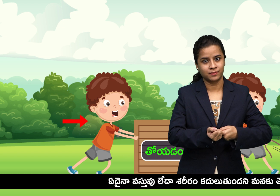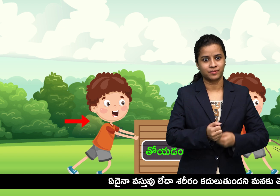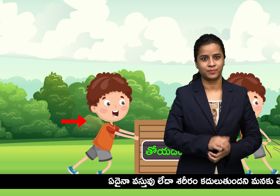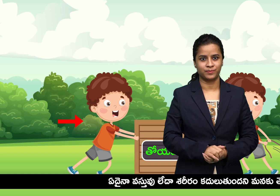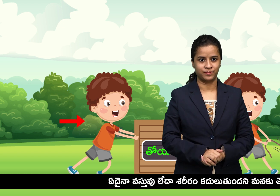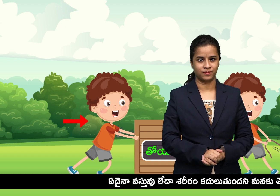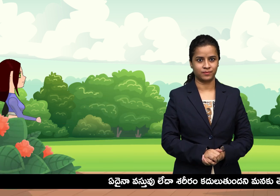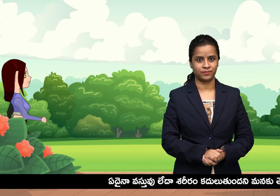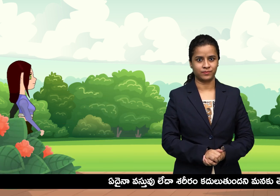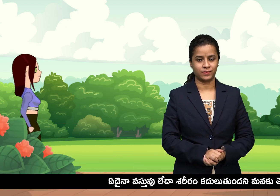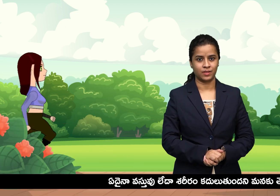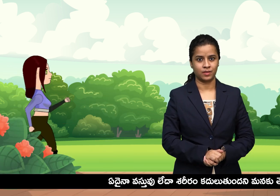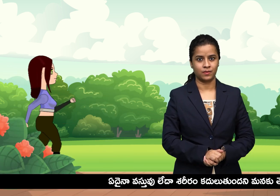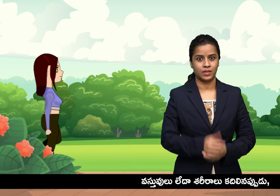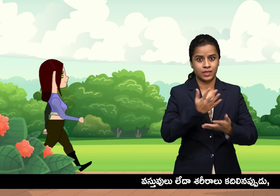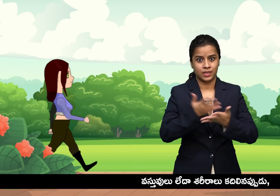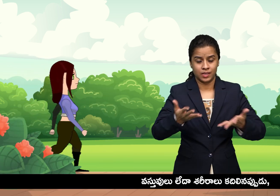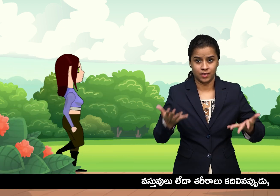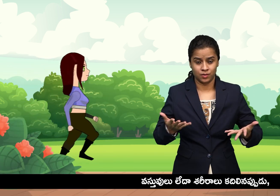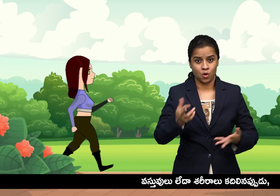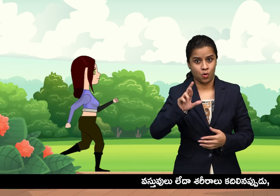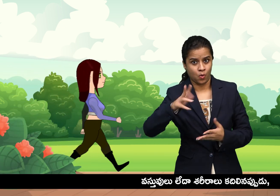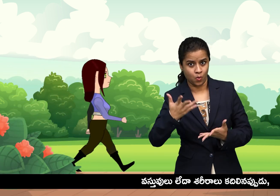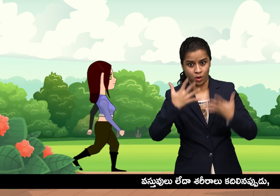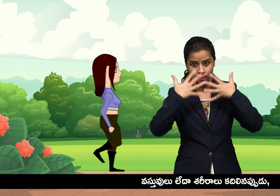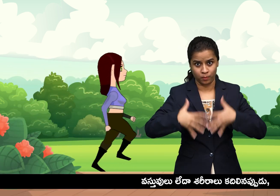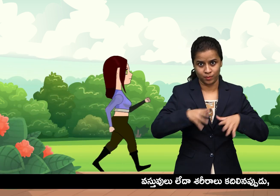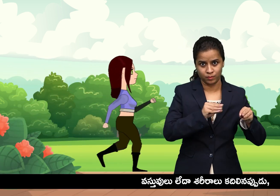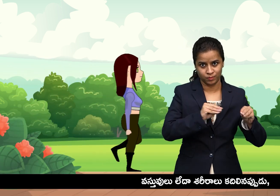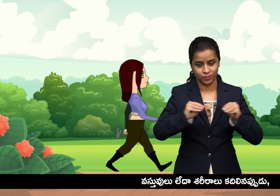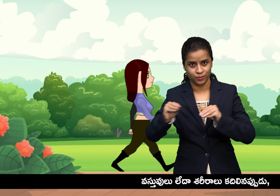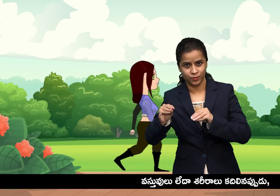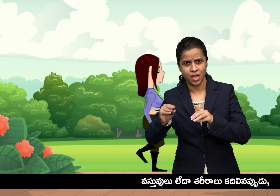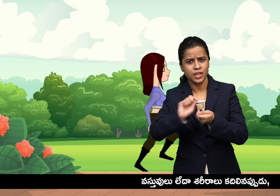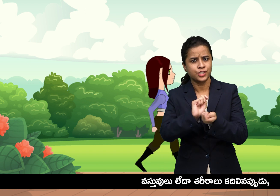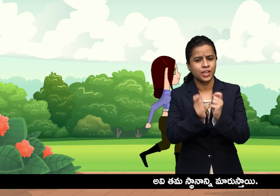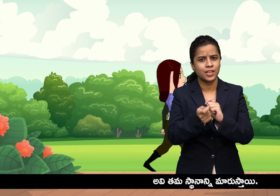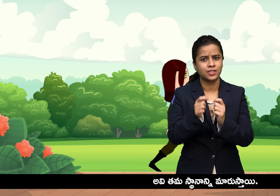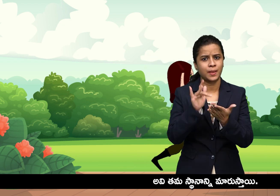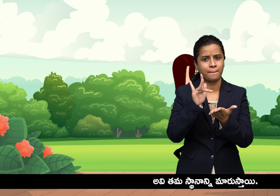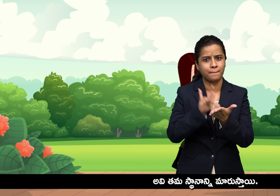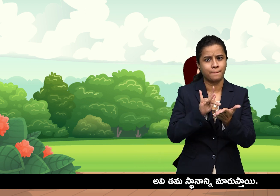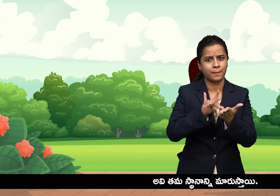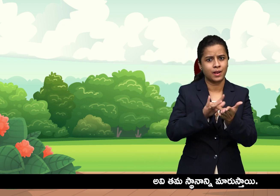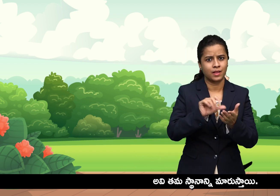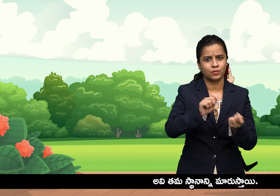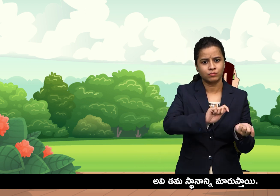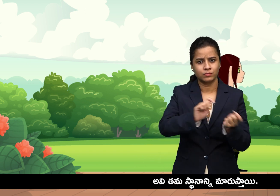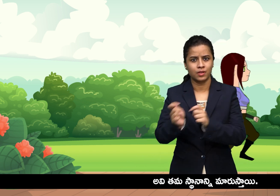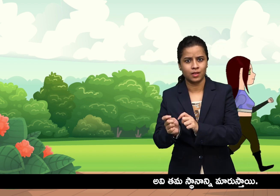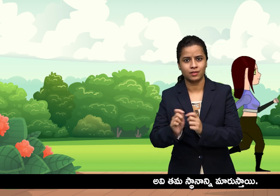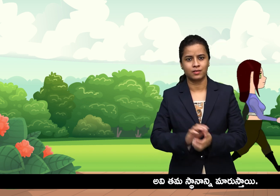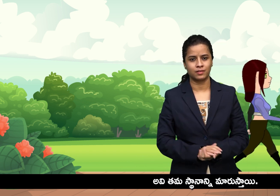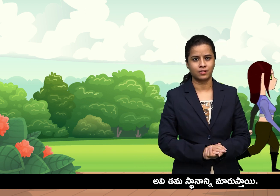శరీరం కదులుతుందని మనకు తెలుసు. వస్తువులు లేదా శరీరాలు కదిలినప్పుడు అవి తమ స్థానాన్ని